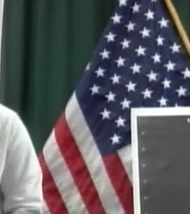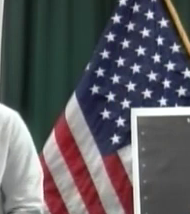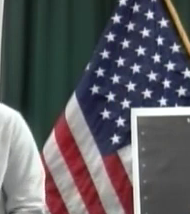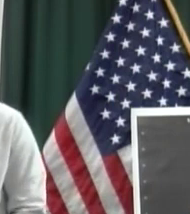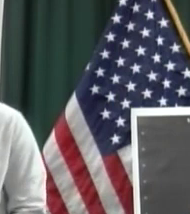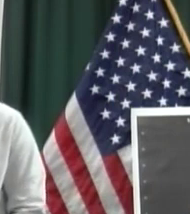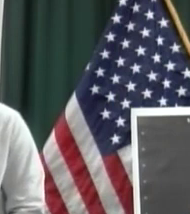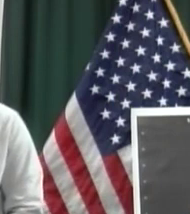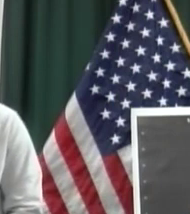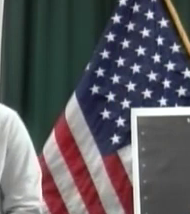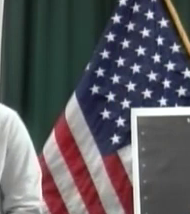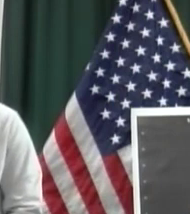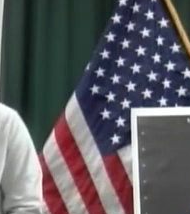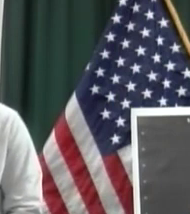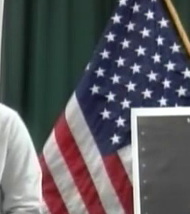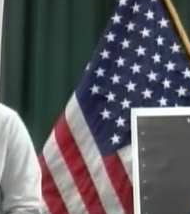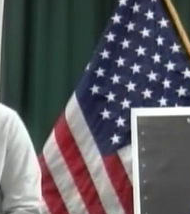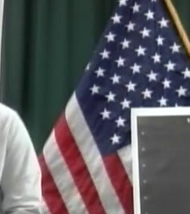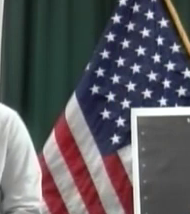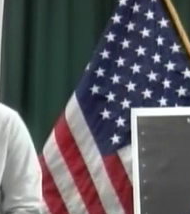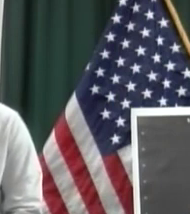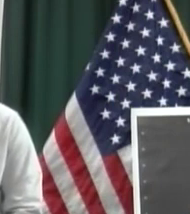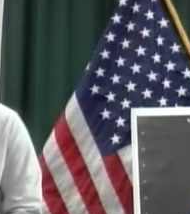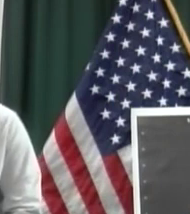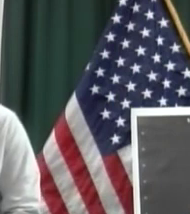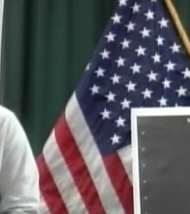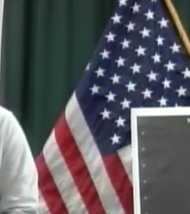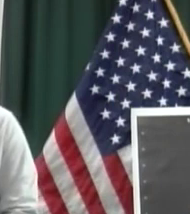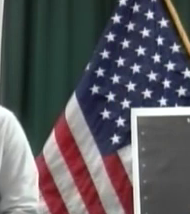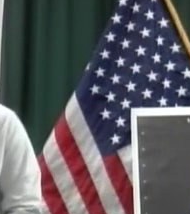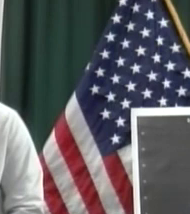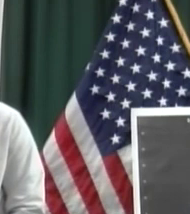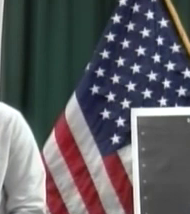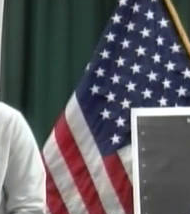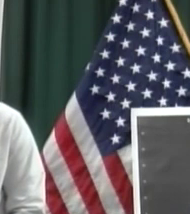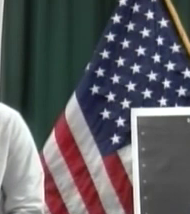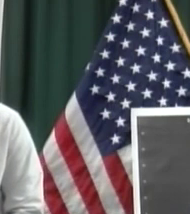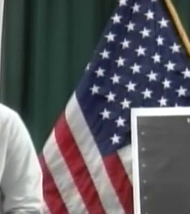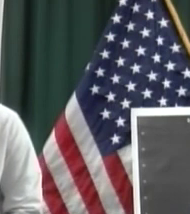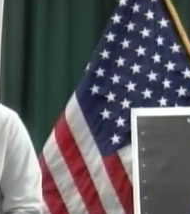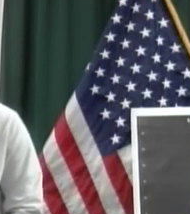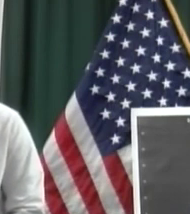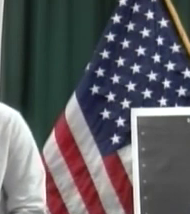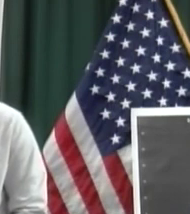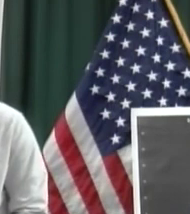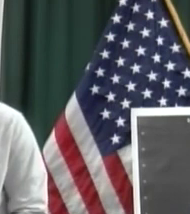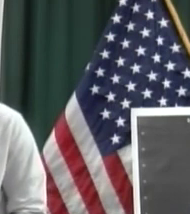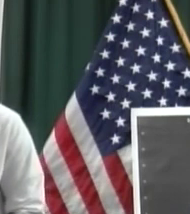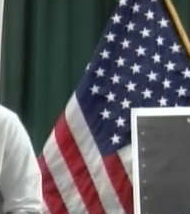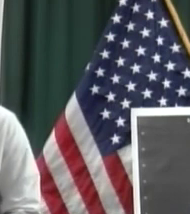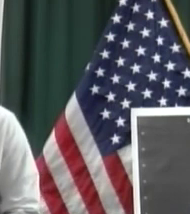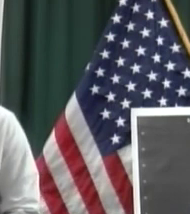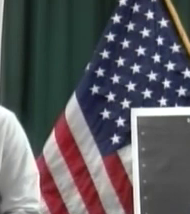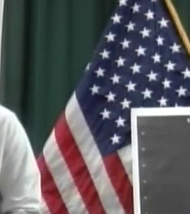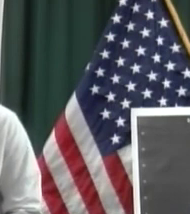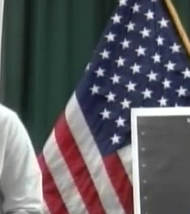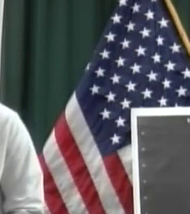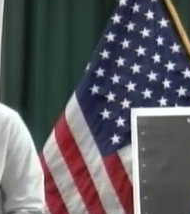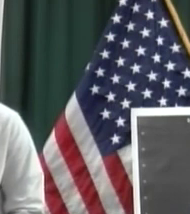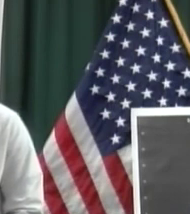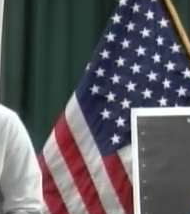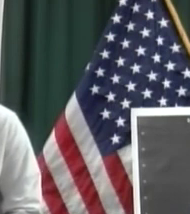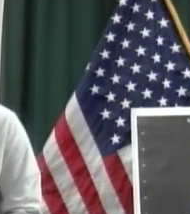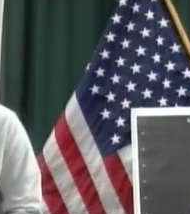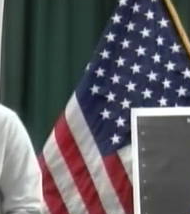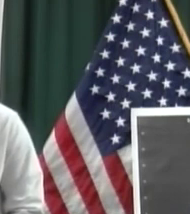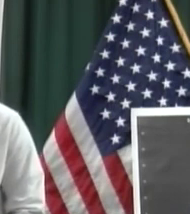Hemos enviado notificación sobre ese síndrome a todos los médicos y nos estamos comunicando con hospitales y otros clínicos